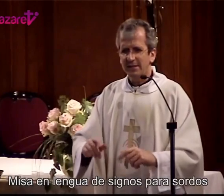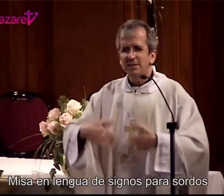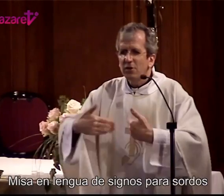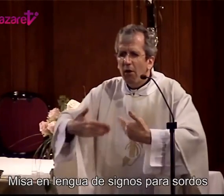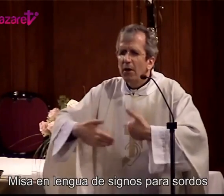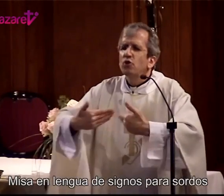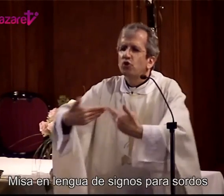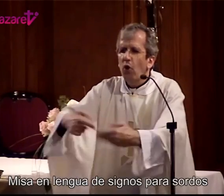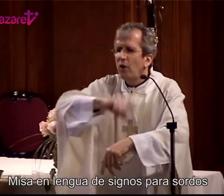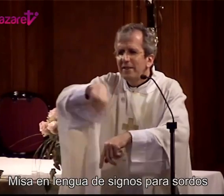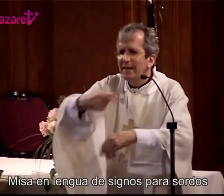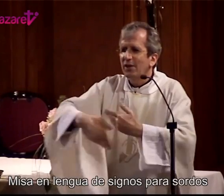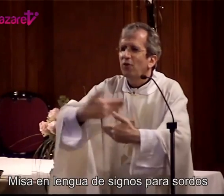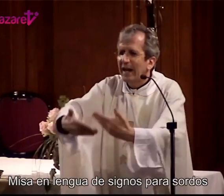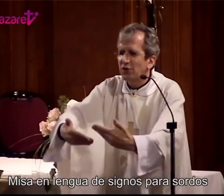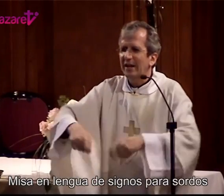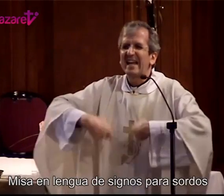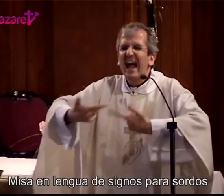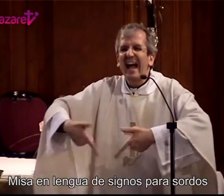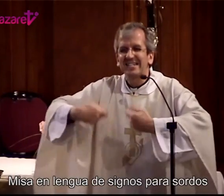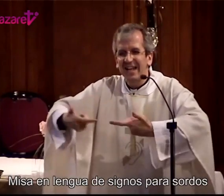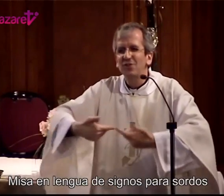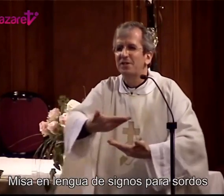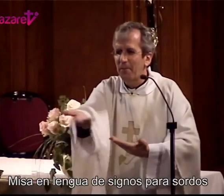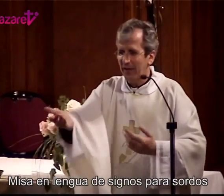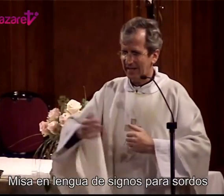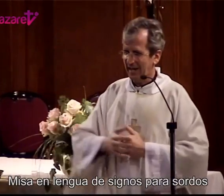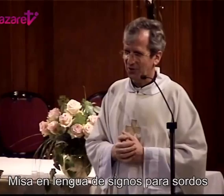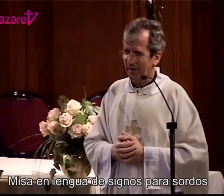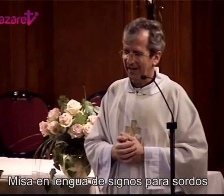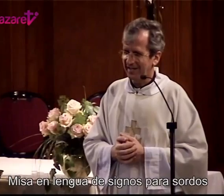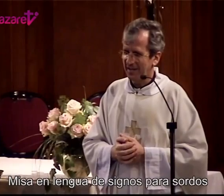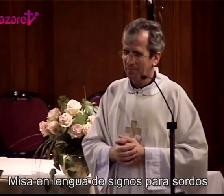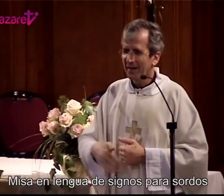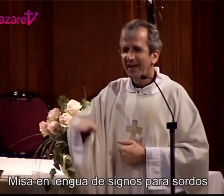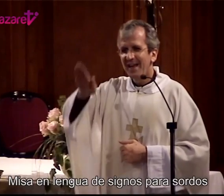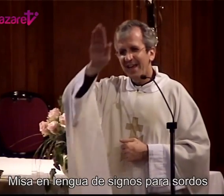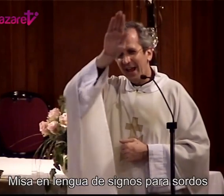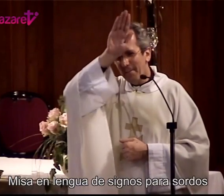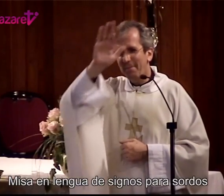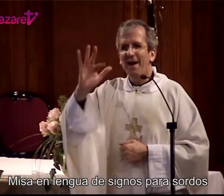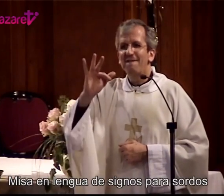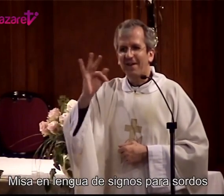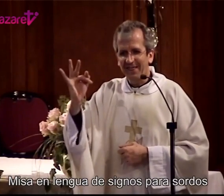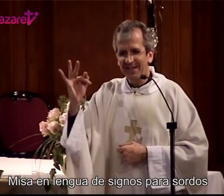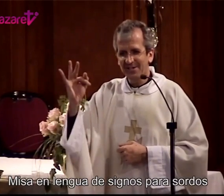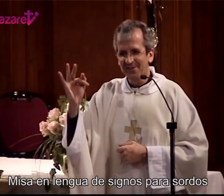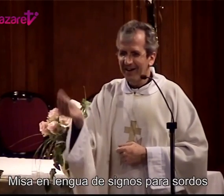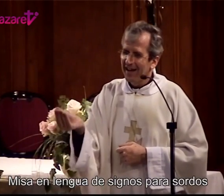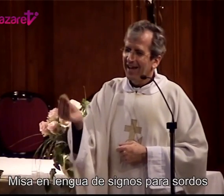sino todo el día, todas las horas, gastándose por darse a las ovejas, ¿eh? El Papa Francisco,